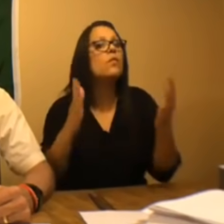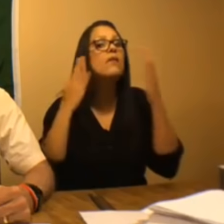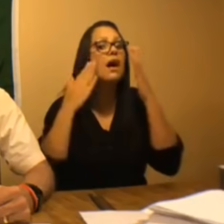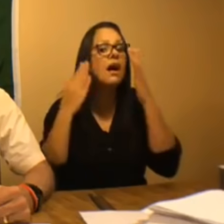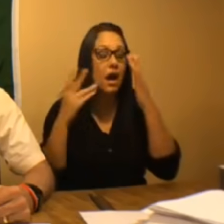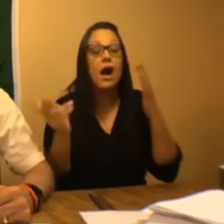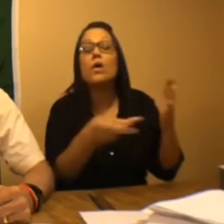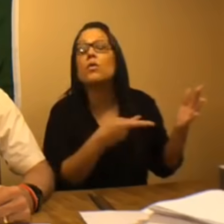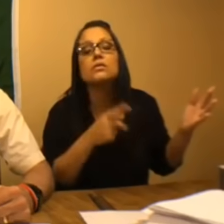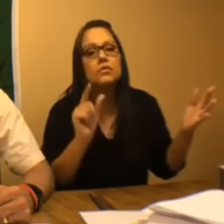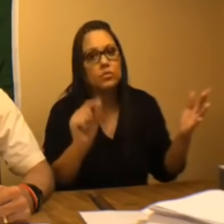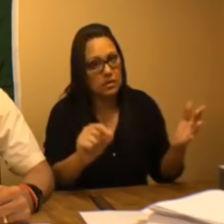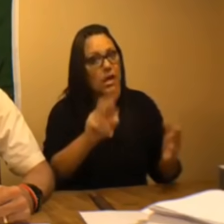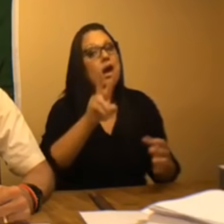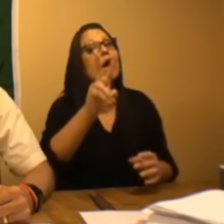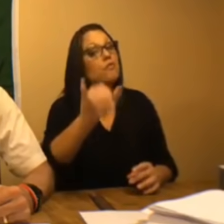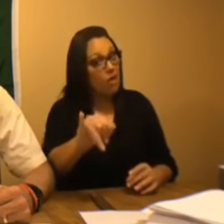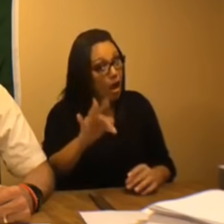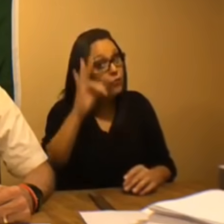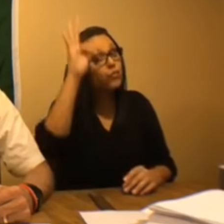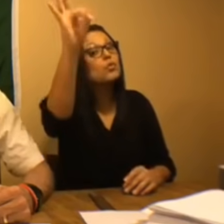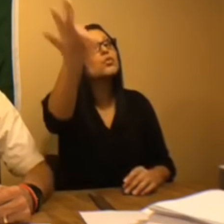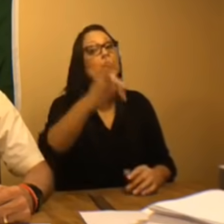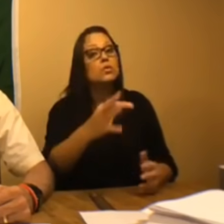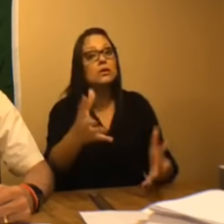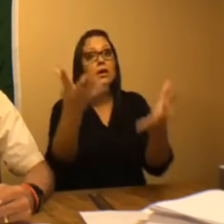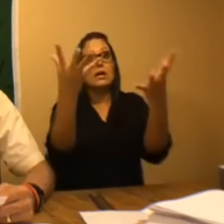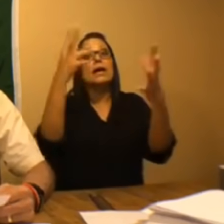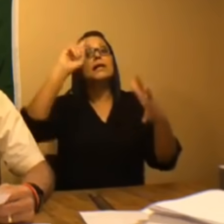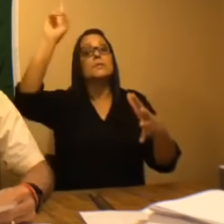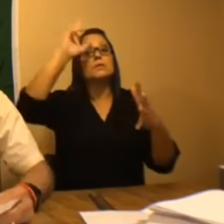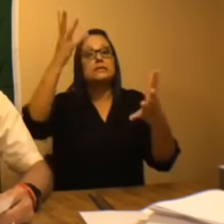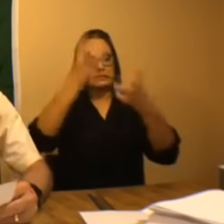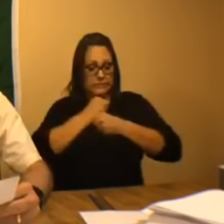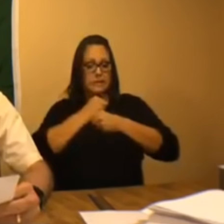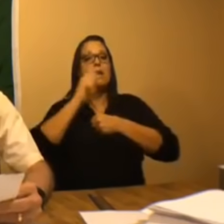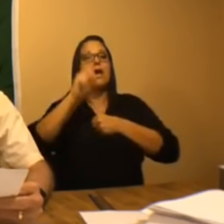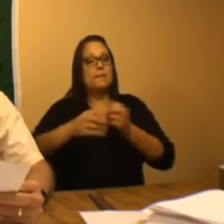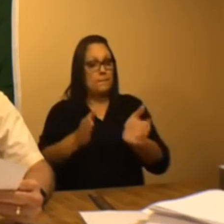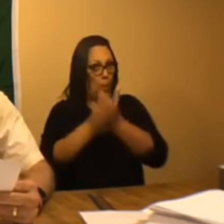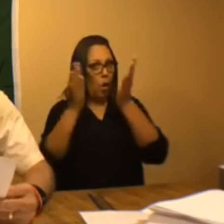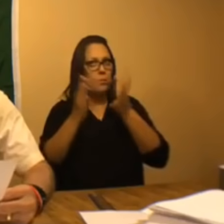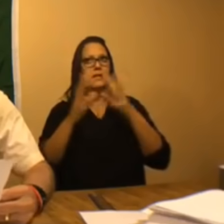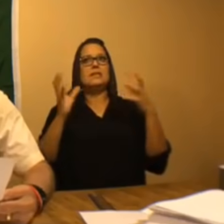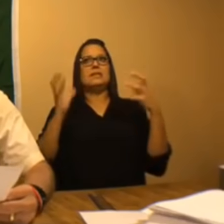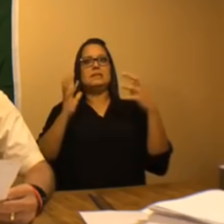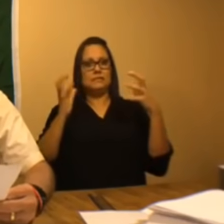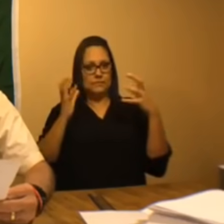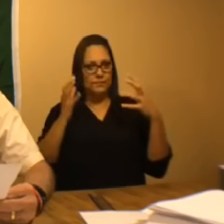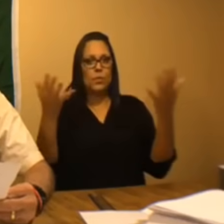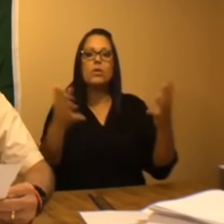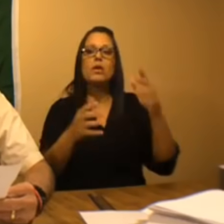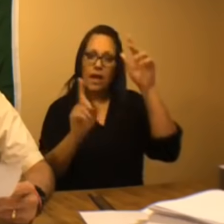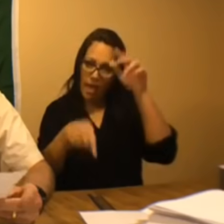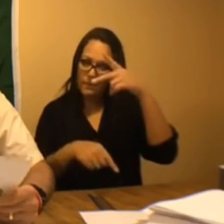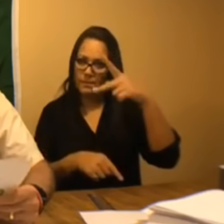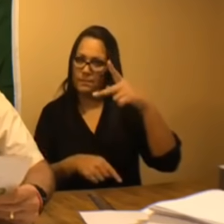tudo vai recair em cima do colo dos mais pobres. Esse é o PT, que nós devemos combater